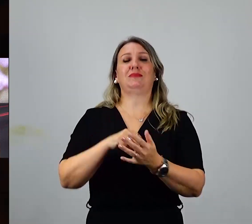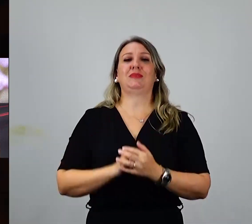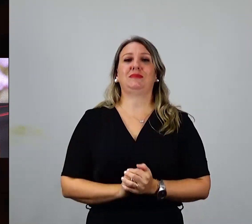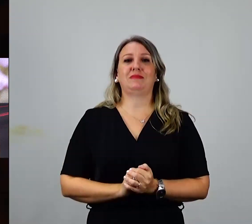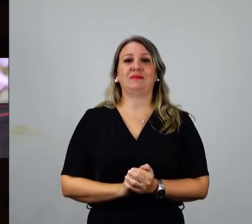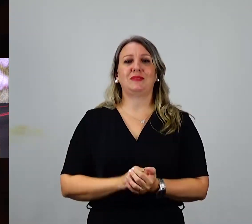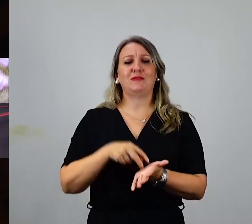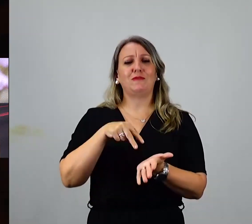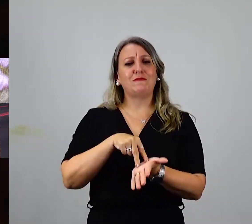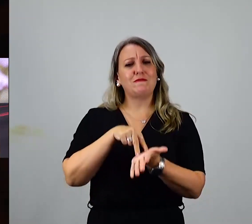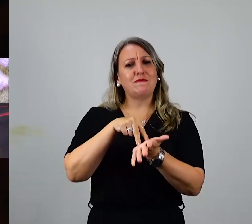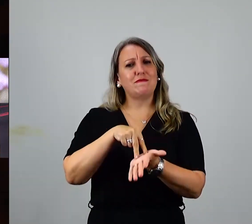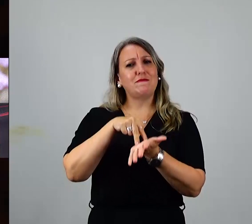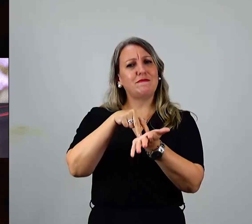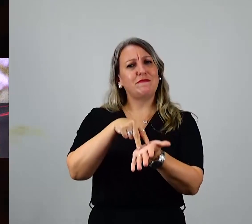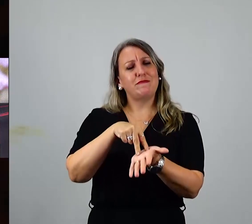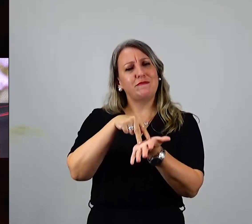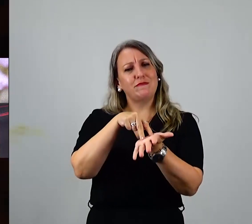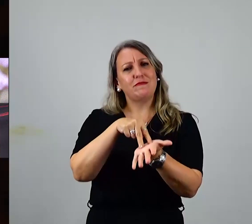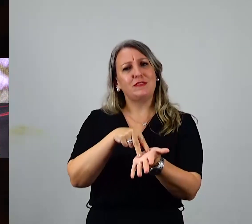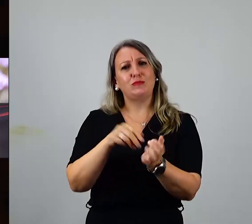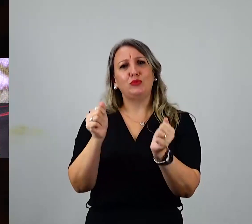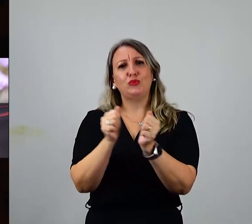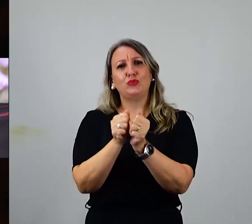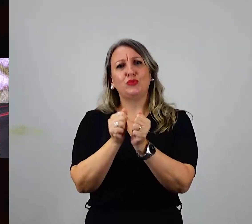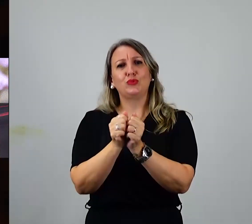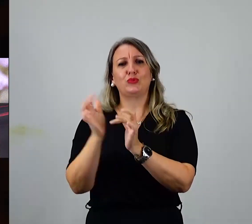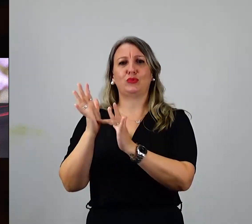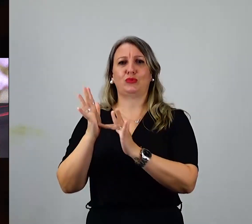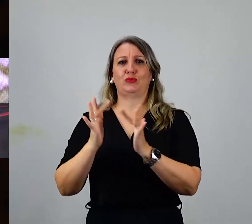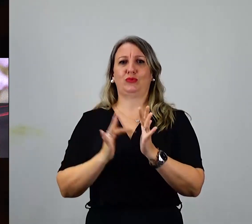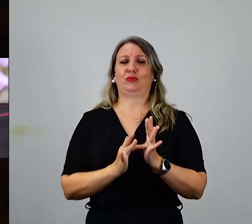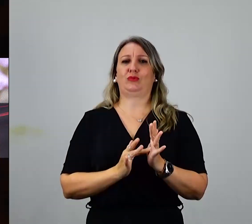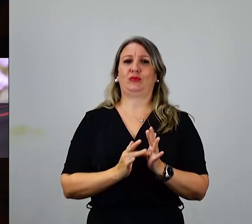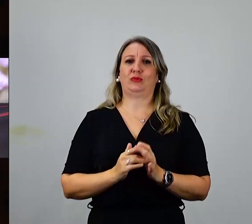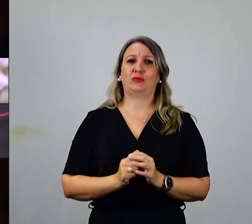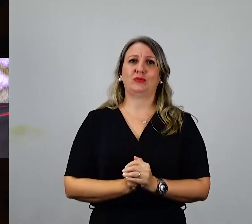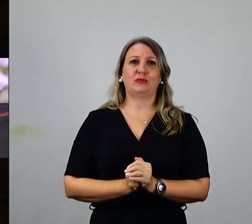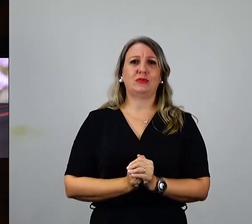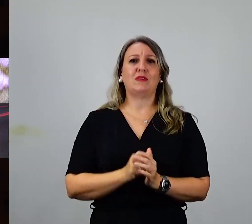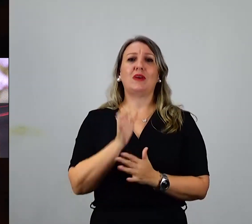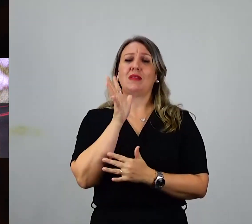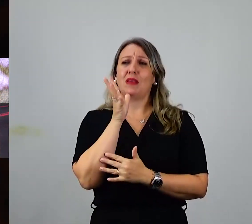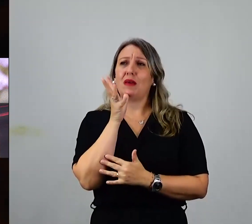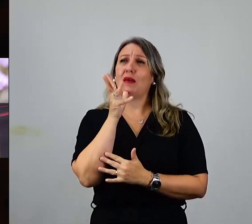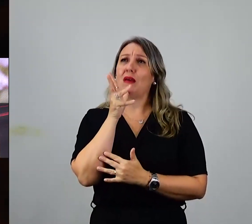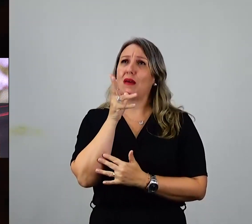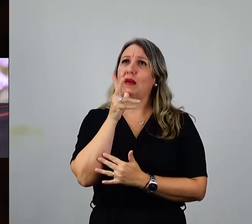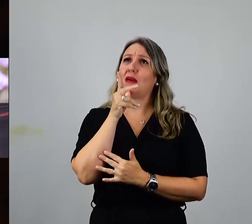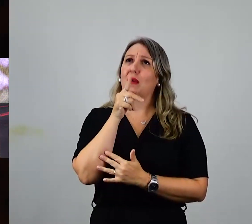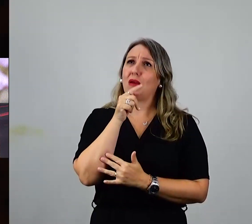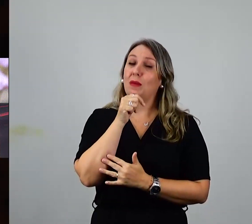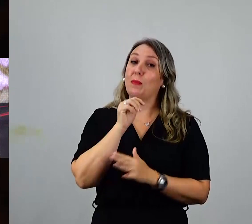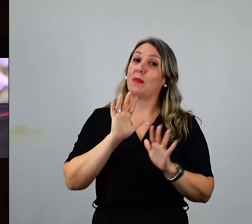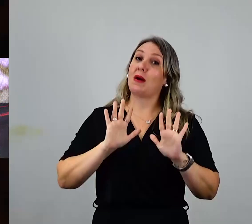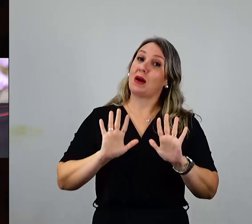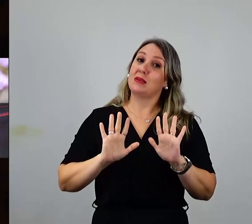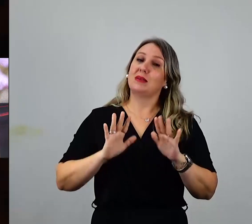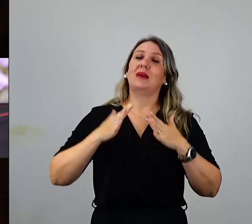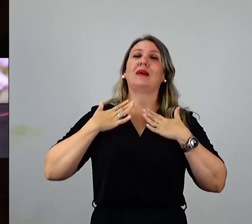permanecer, não vai embora. Mesmo que demore, esse dia vai